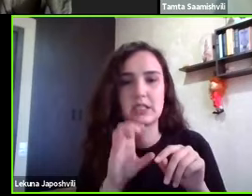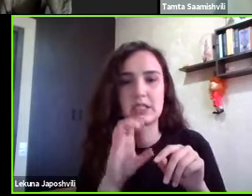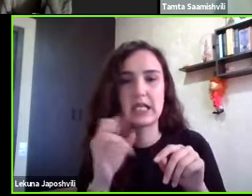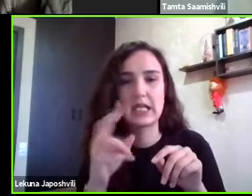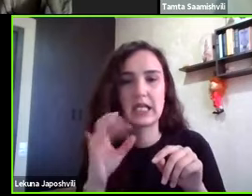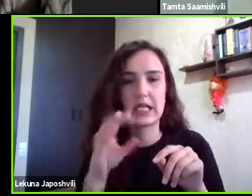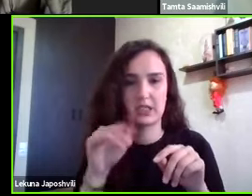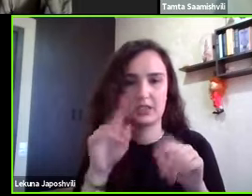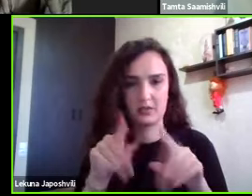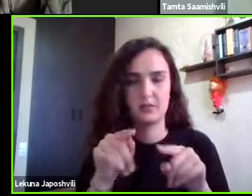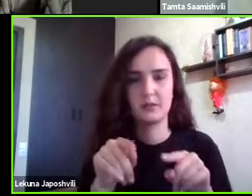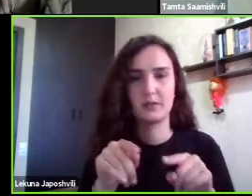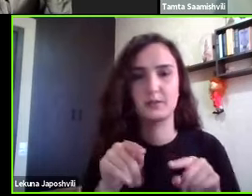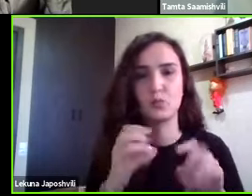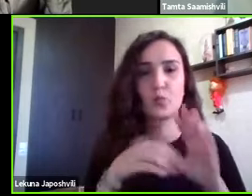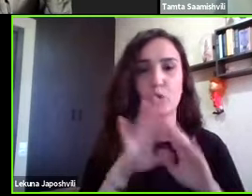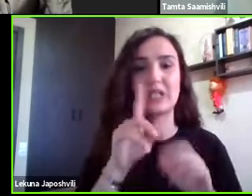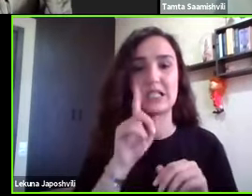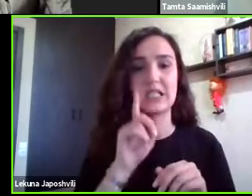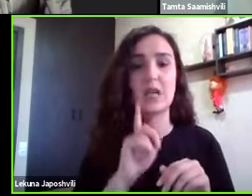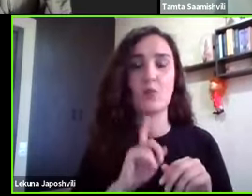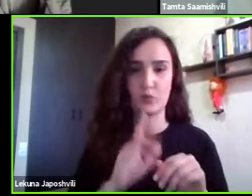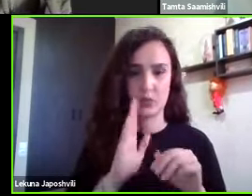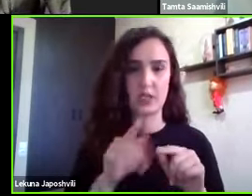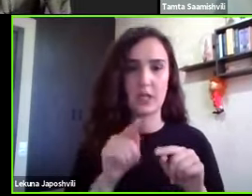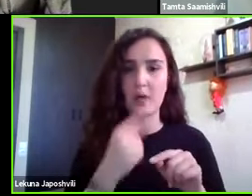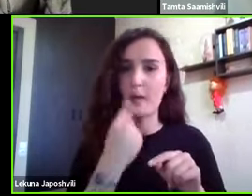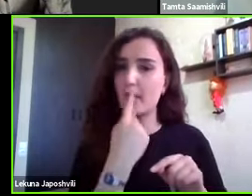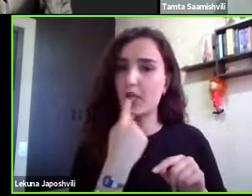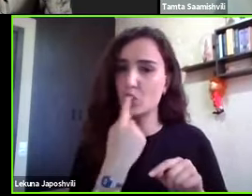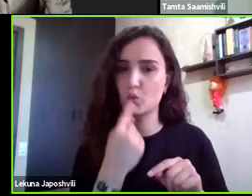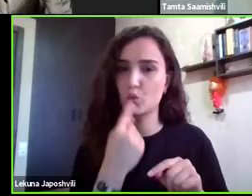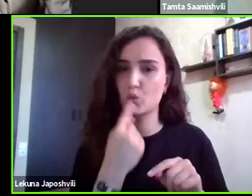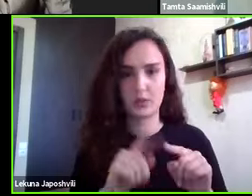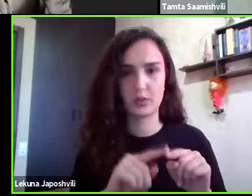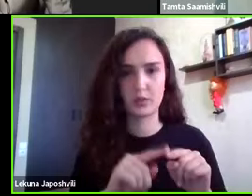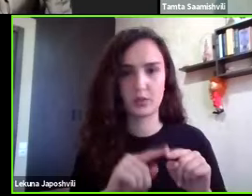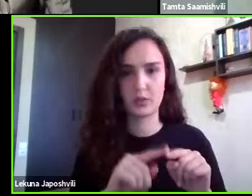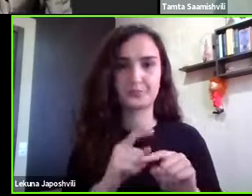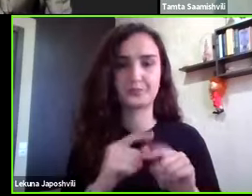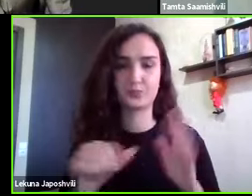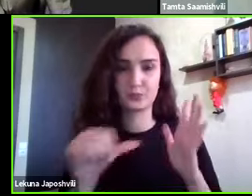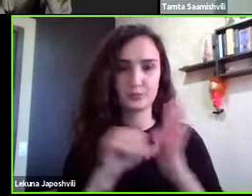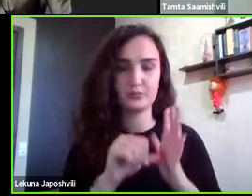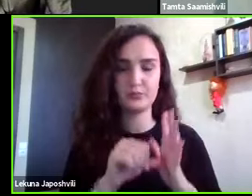და უფრო სასიამოვნოს გაუხდის პირის ღრუს და თან ანტისეპტიკას გააკეთებს, ხო?